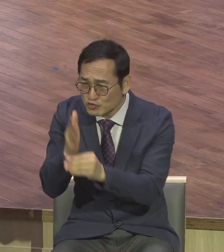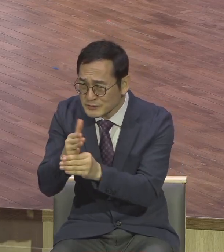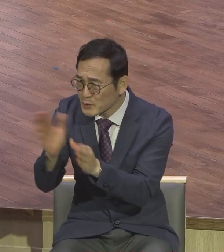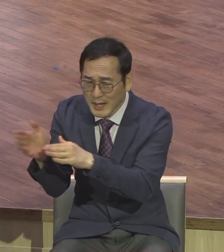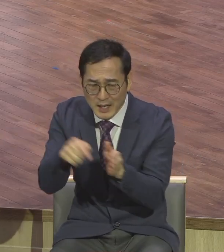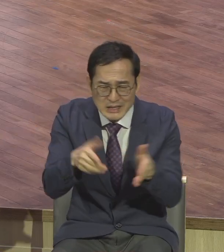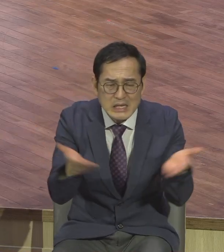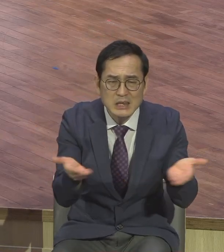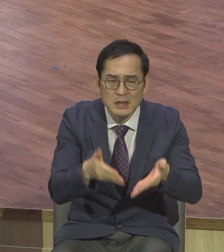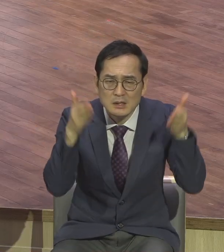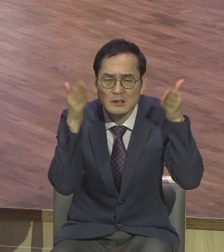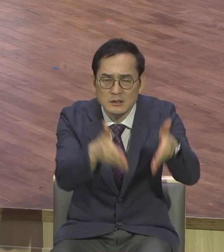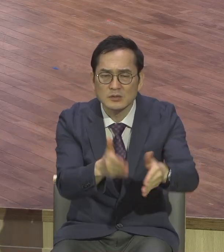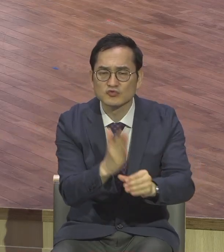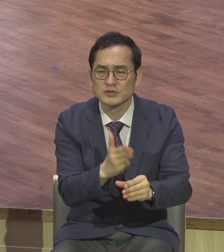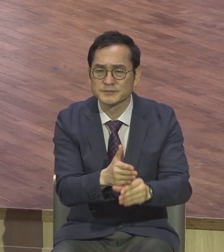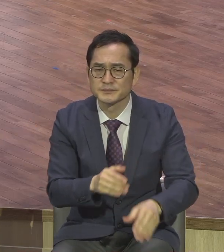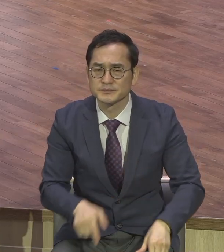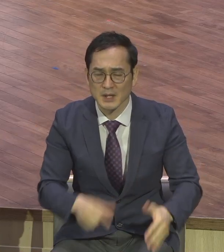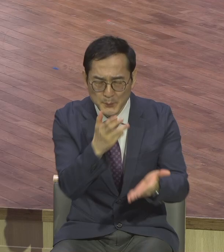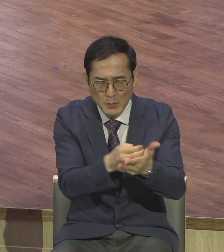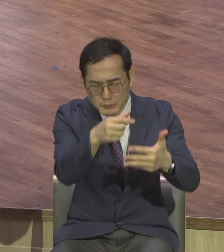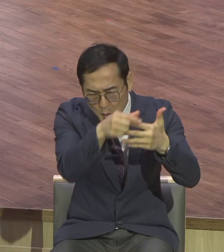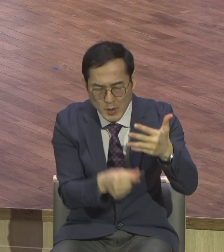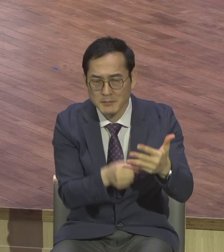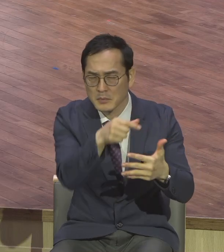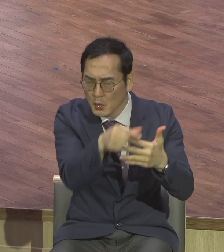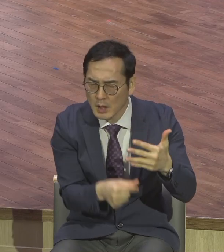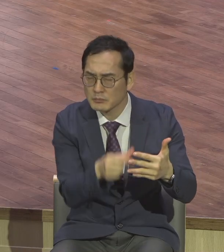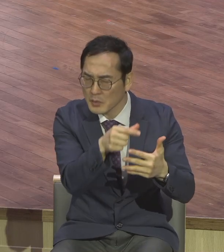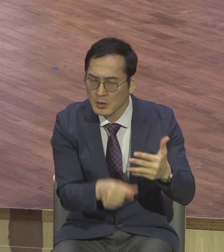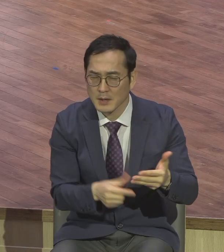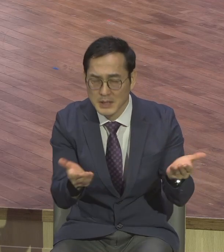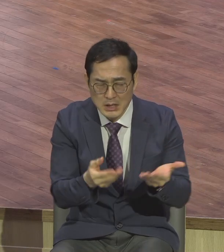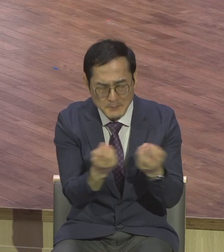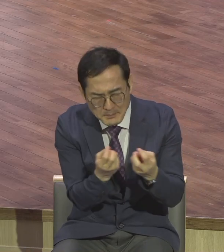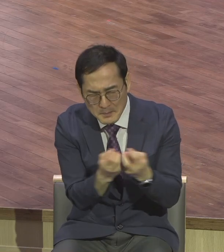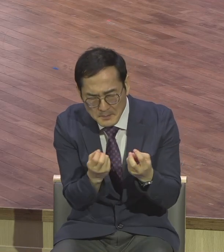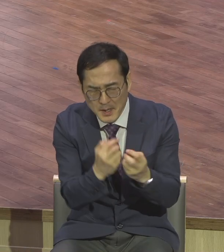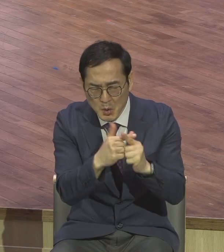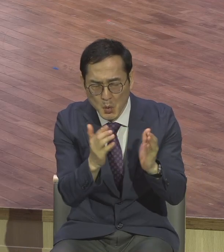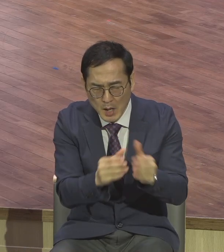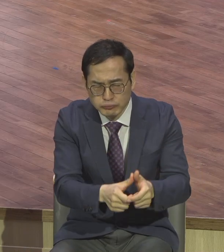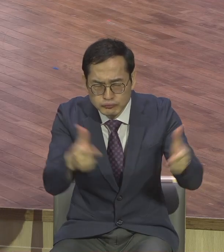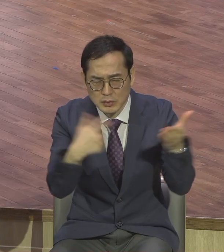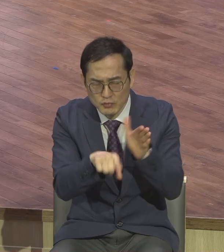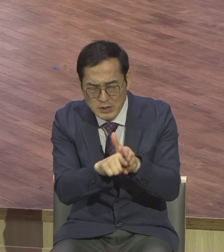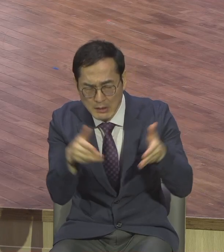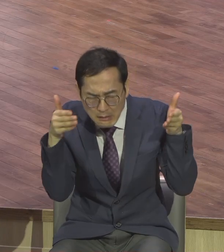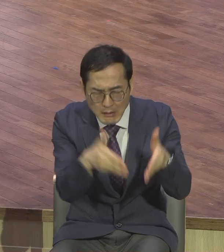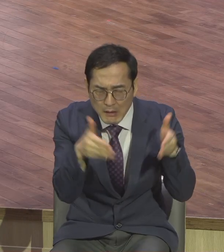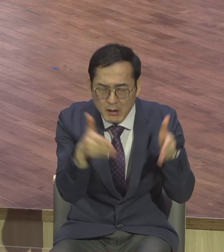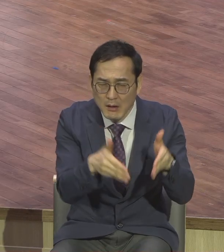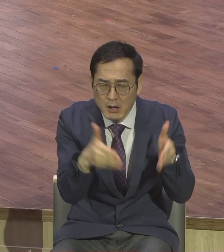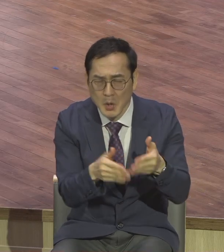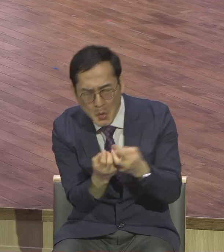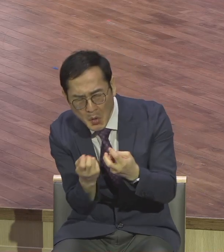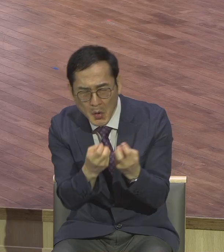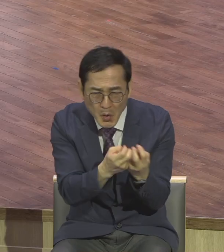확 잡혀가지고 온갖 프로그램을 다 쓰고 온갖 수단 방법 가리지 않고